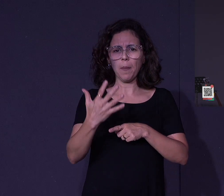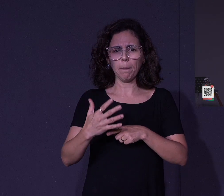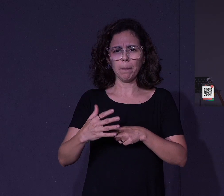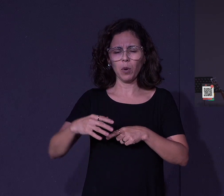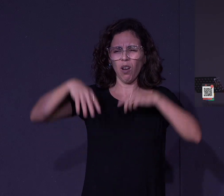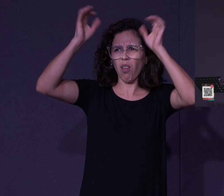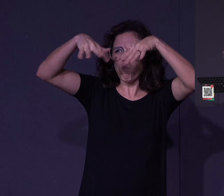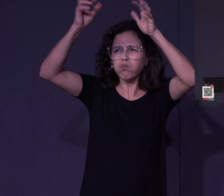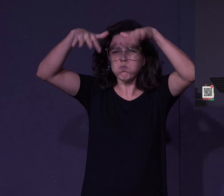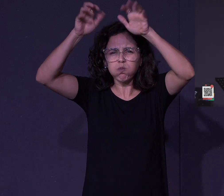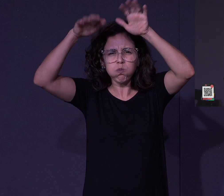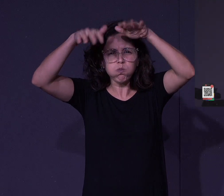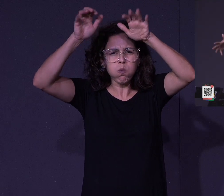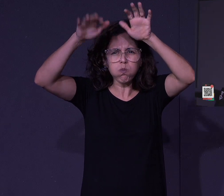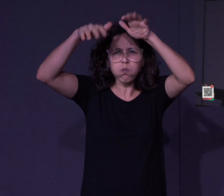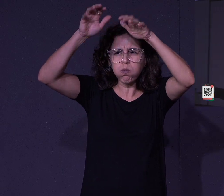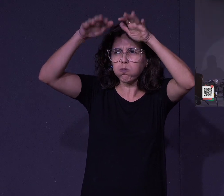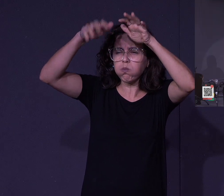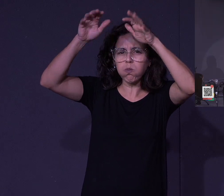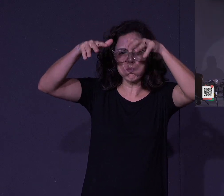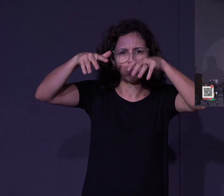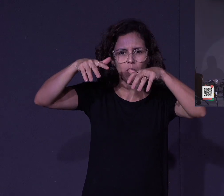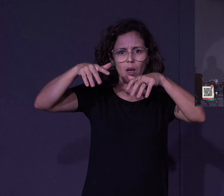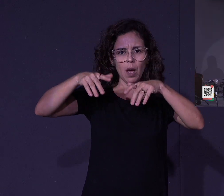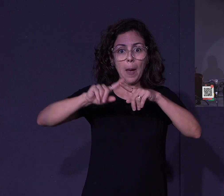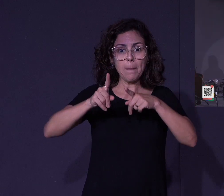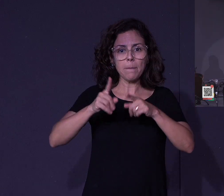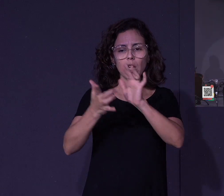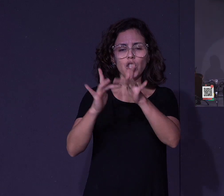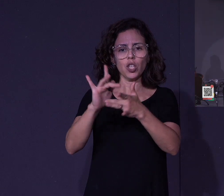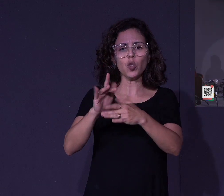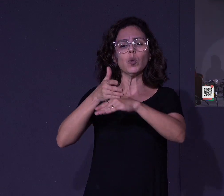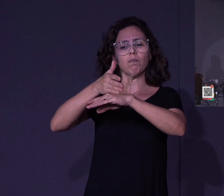logo depois de libertar o gadareno endemoniado, ele se retira.